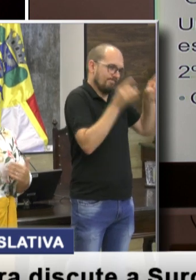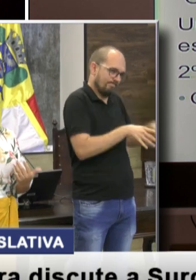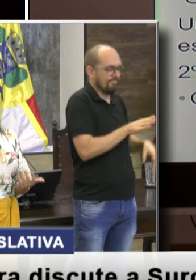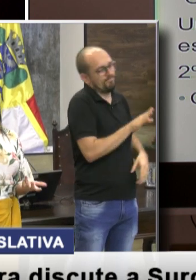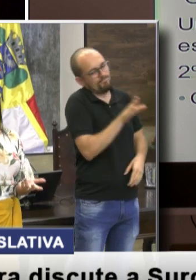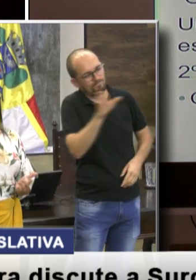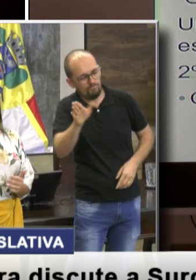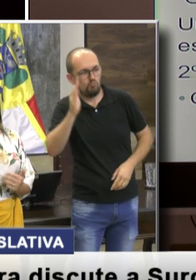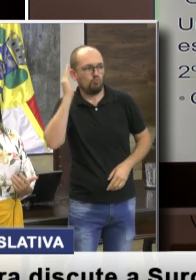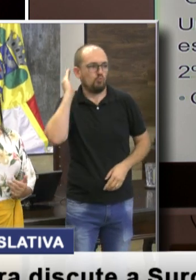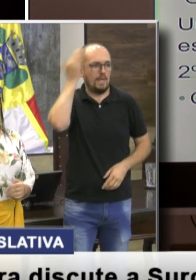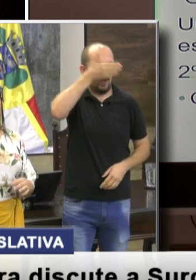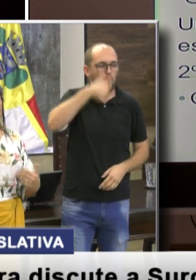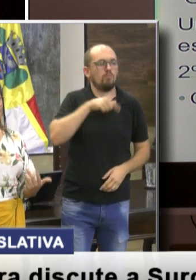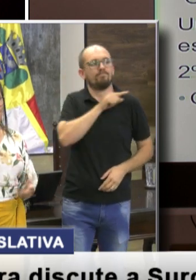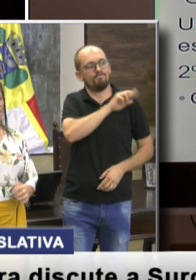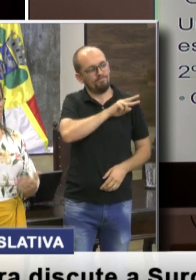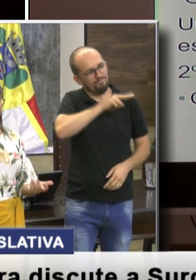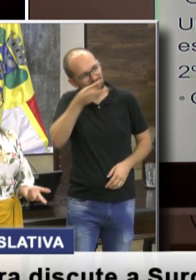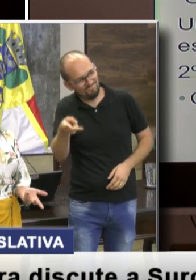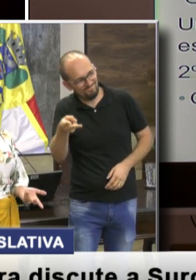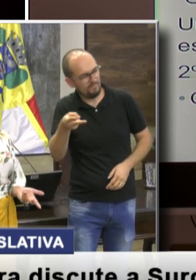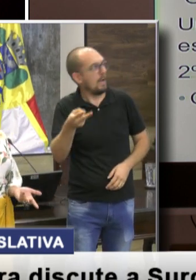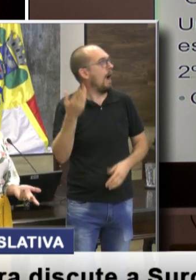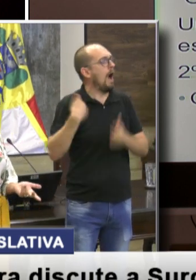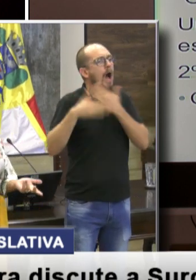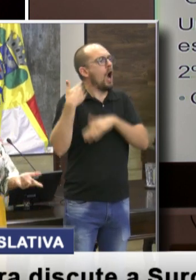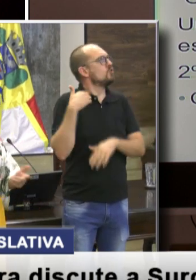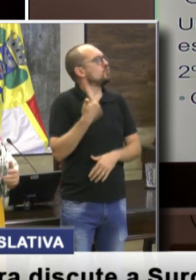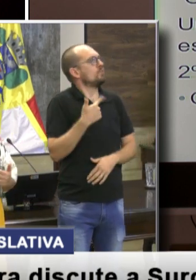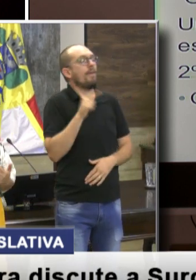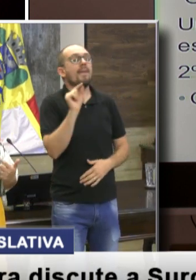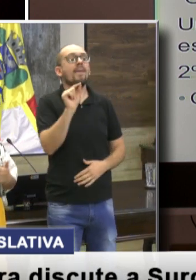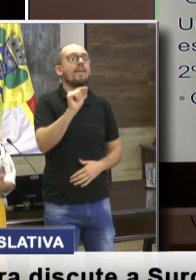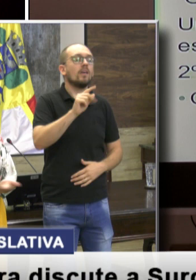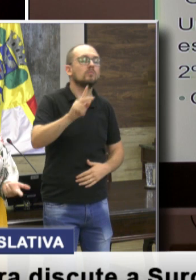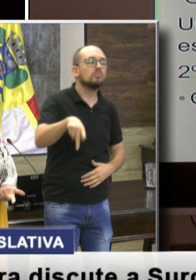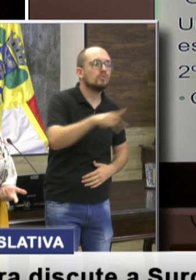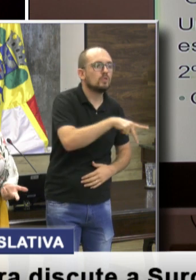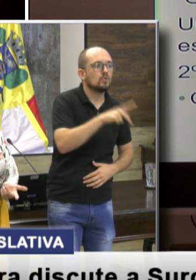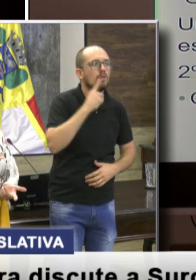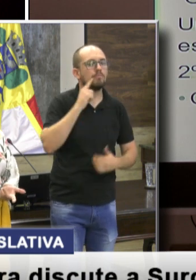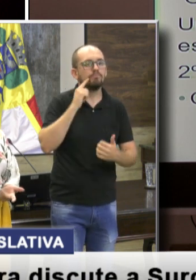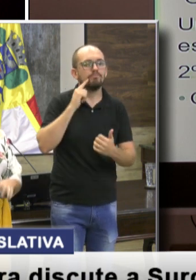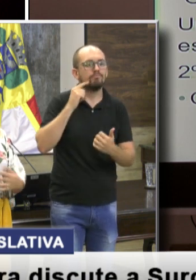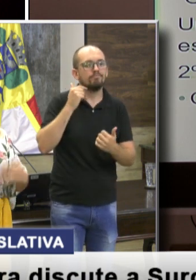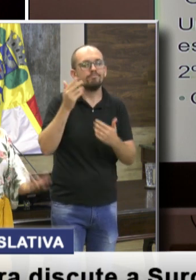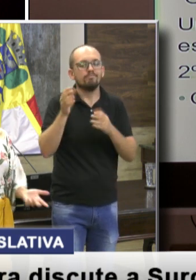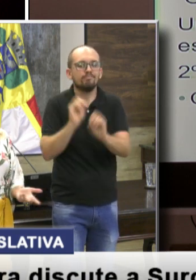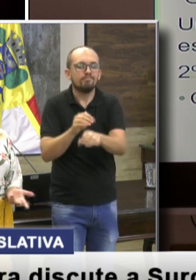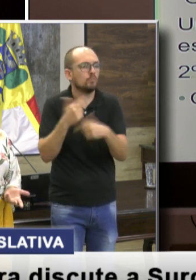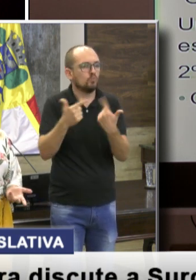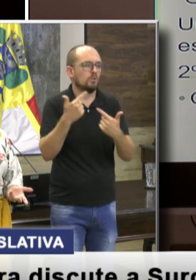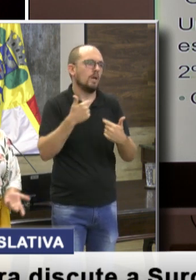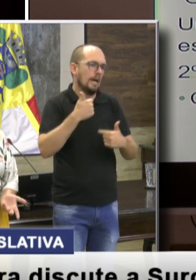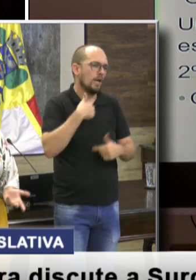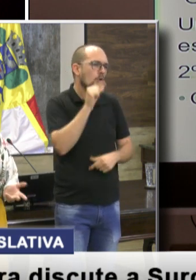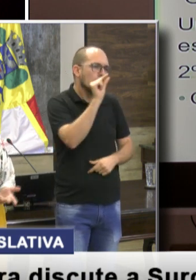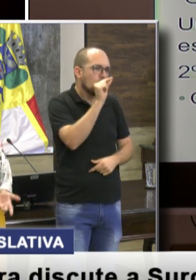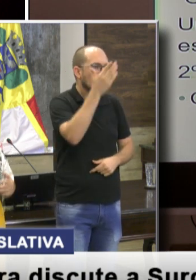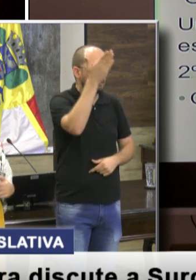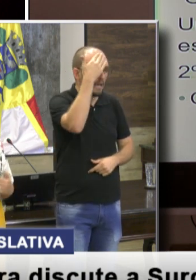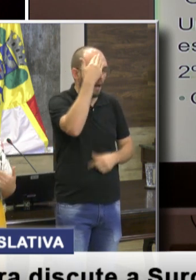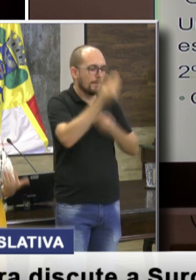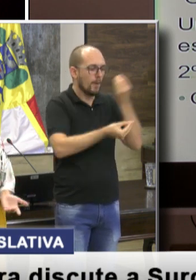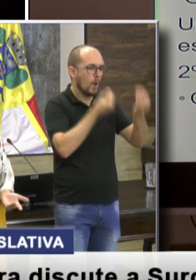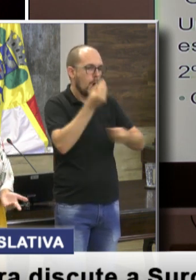não haviam assim pessoas que se disponibilizavam a ficar com ele. E eu, sabendo da necessidade de iniciar um processo de comunicação com